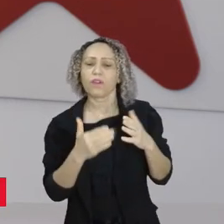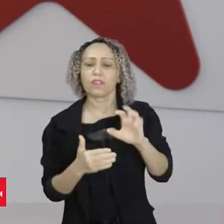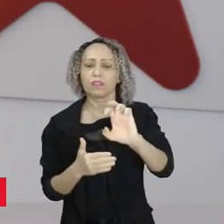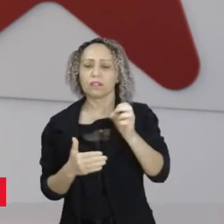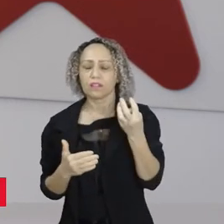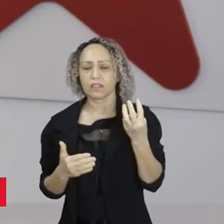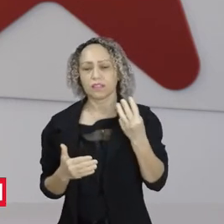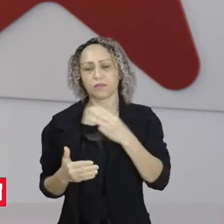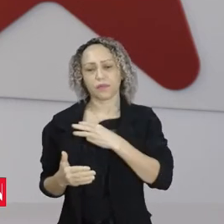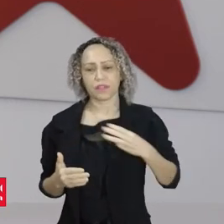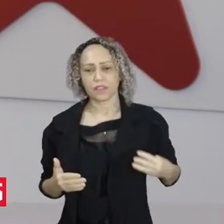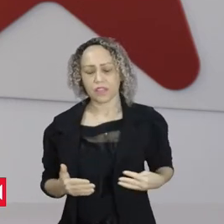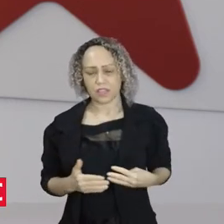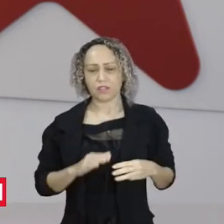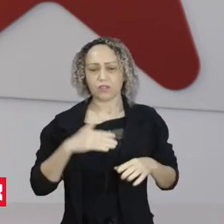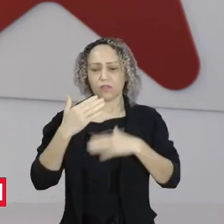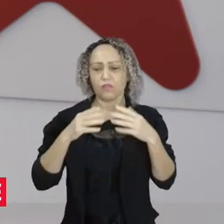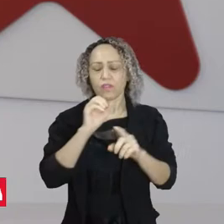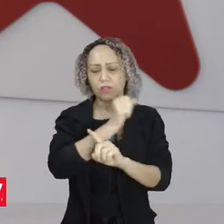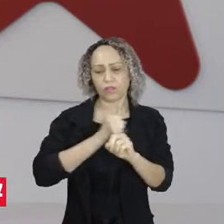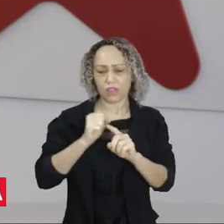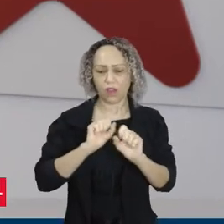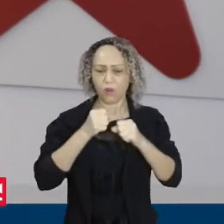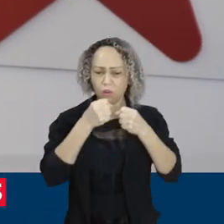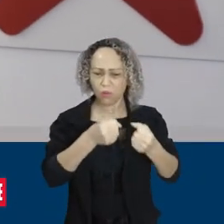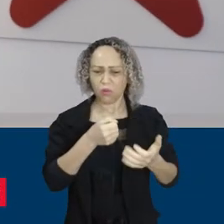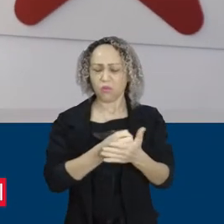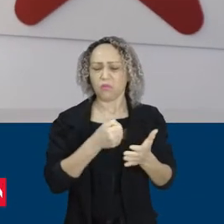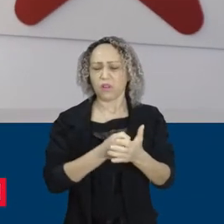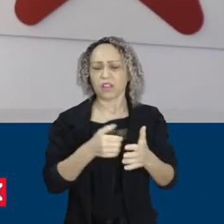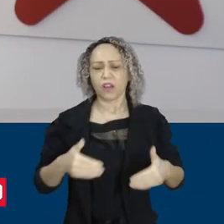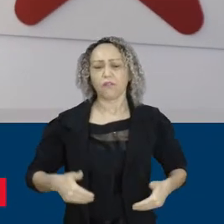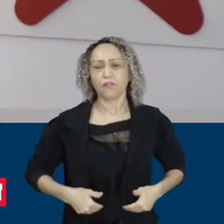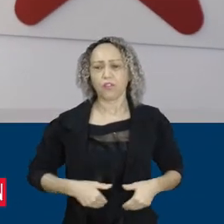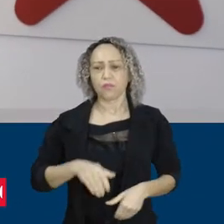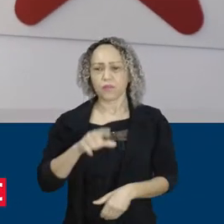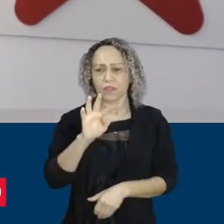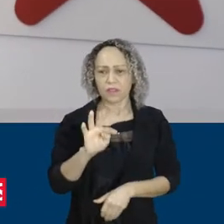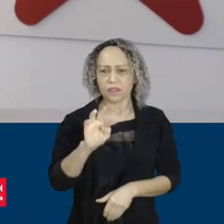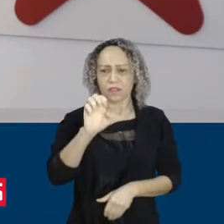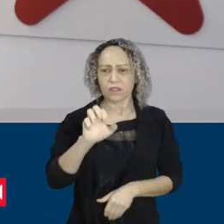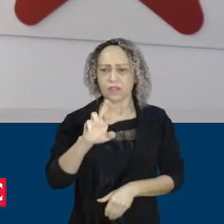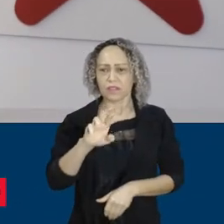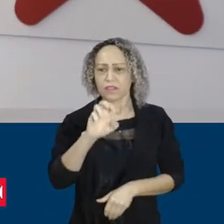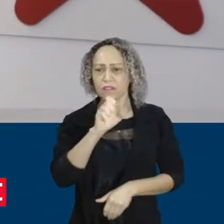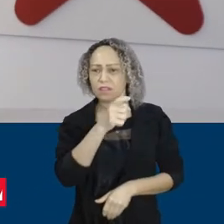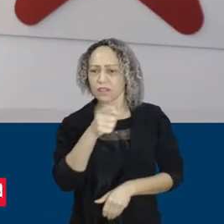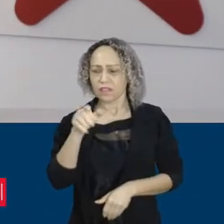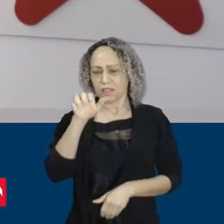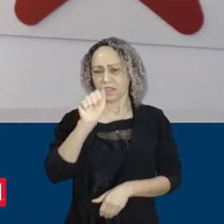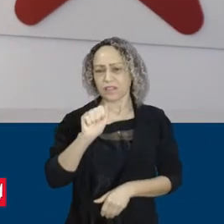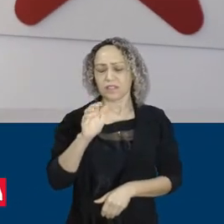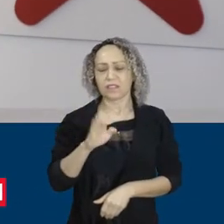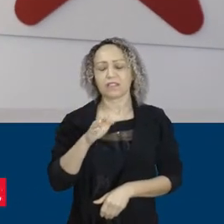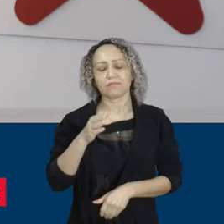Social e Combate à Fome, Tereza Campelo. Bom dia, Tereza. Bem-vinda mais uma vez ao Jornal PT Brasil.